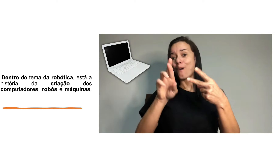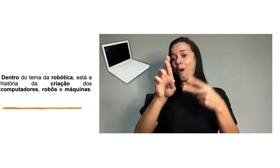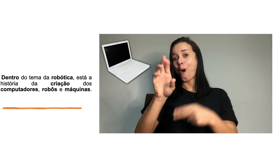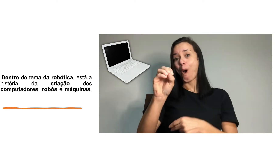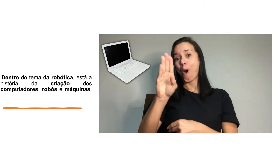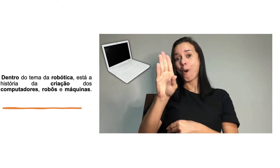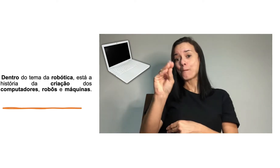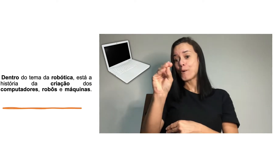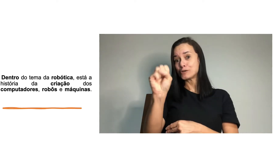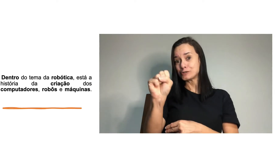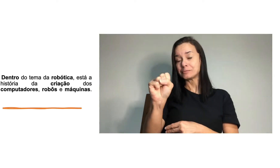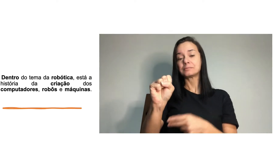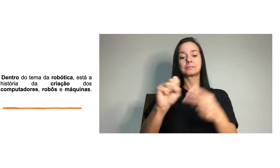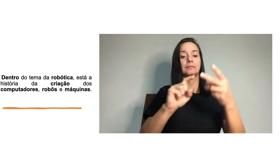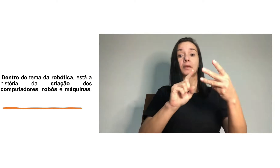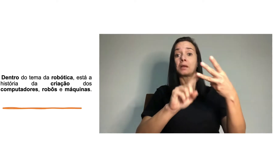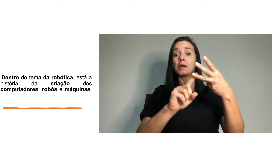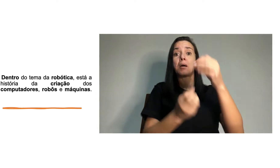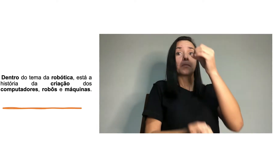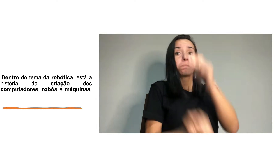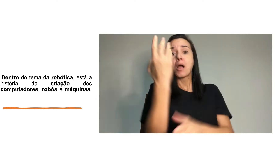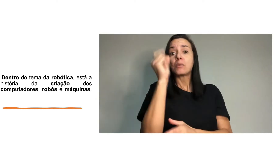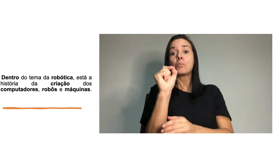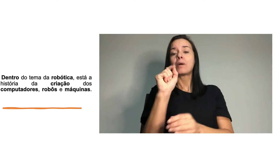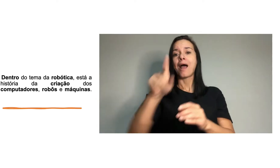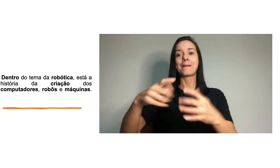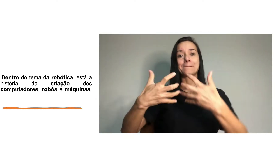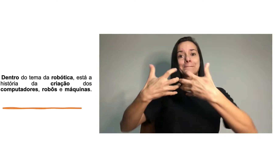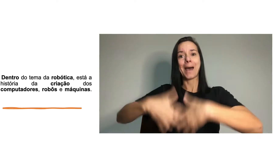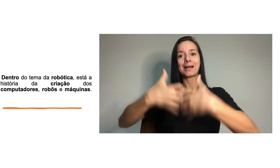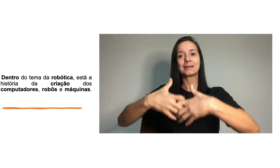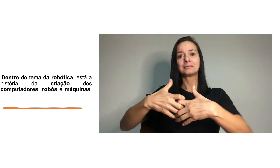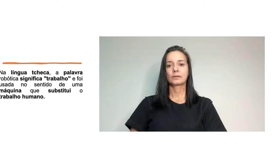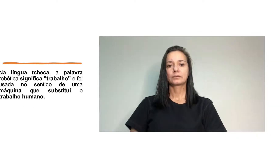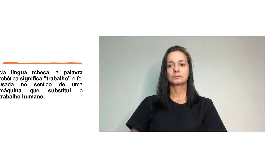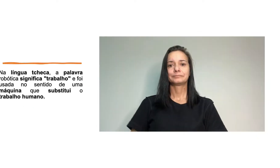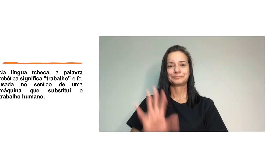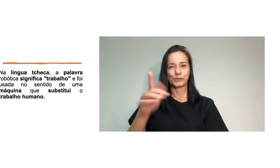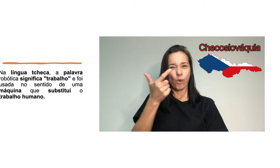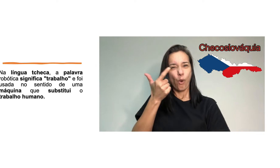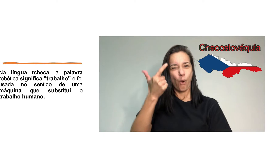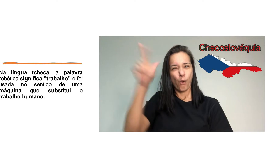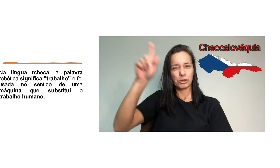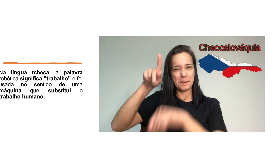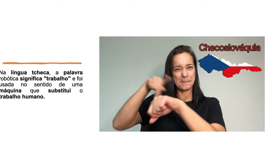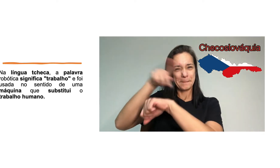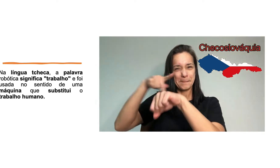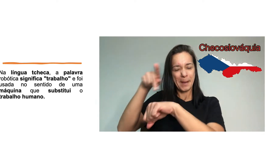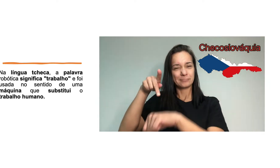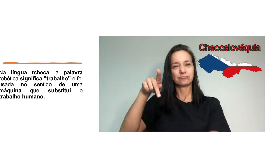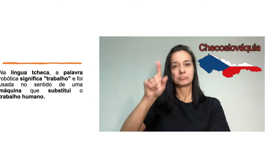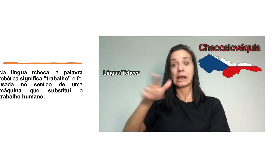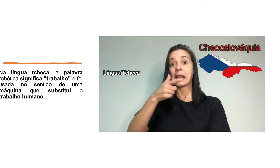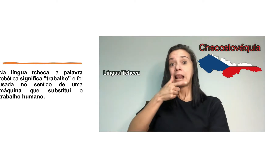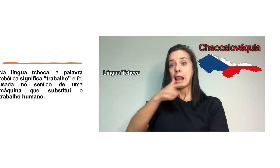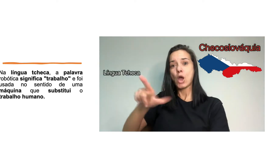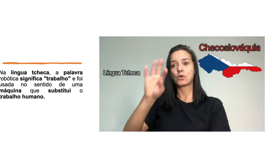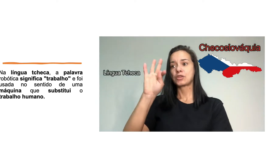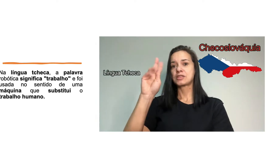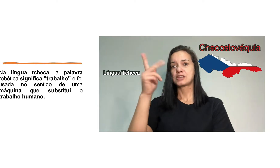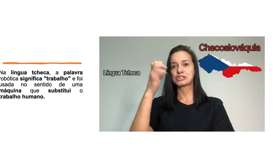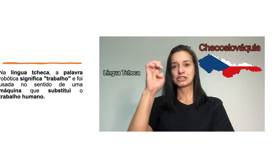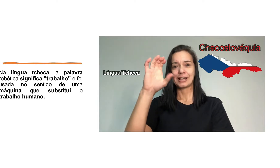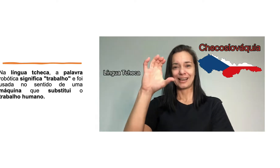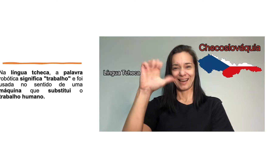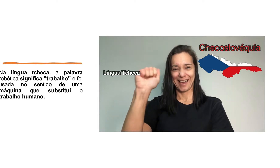robôs e a criação das máquinas. No país Tchecoslováquia, onde